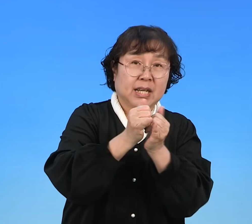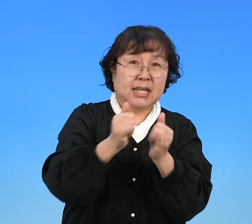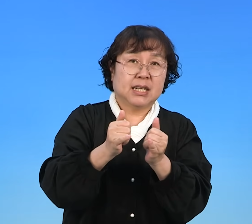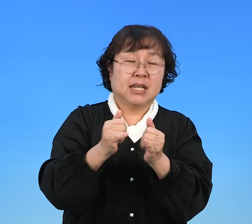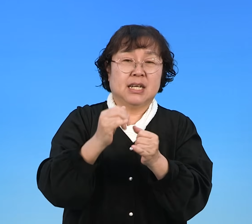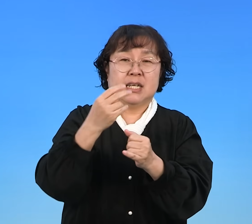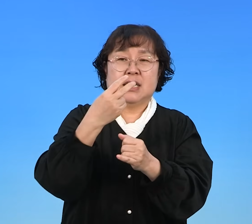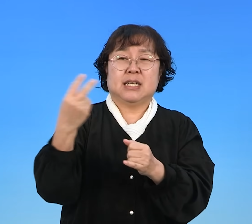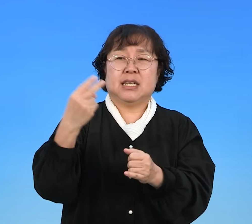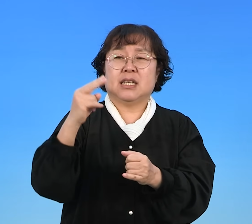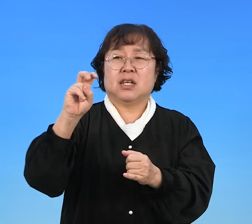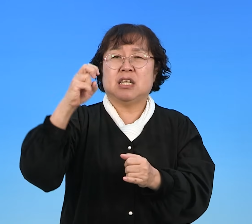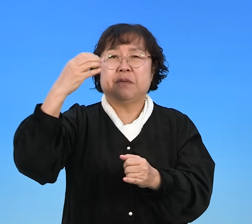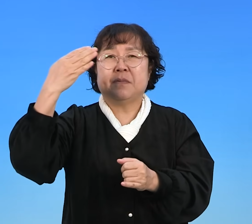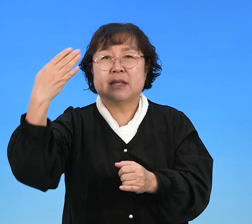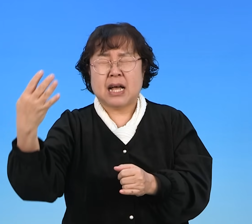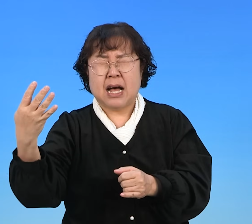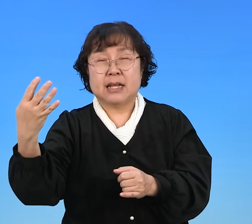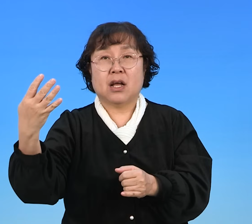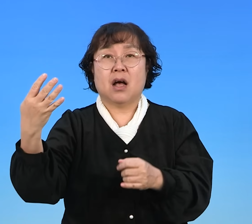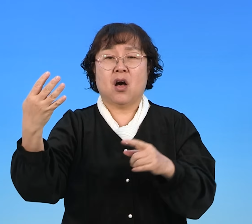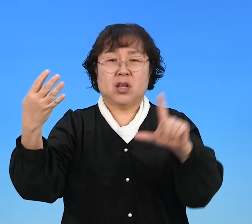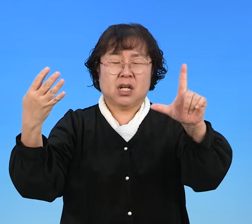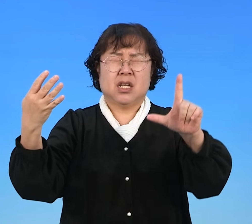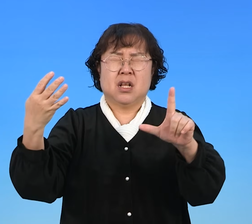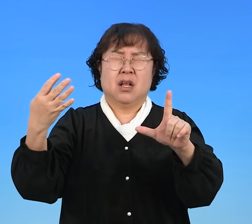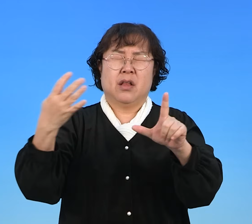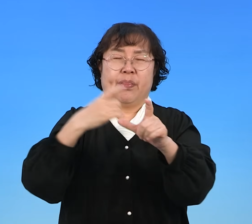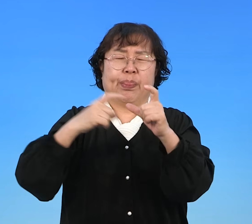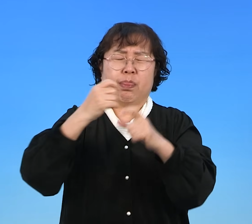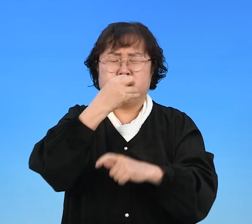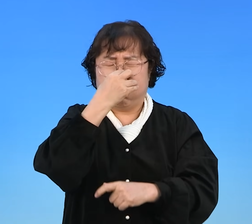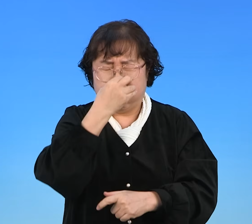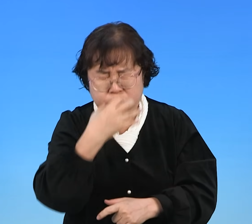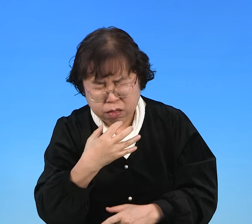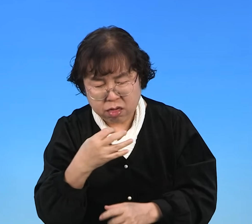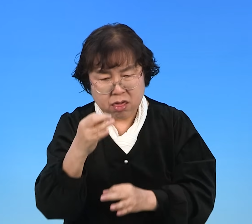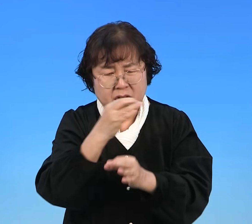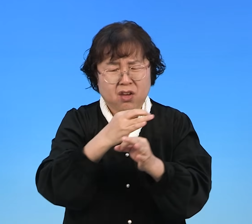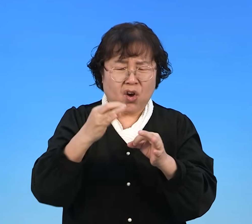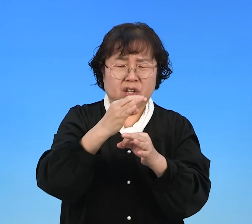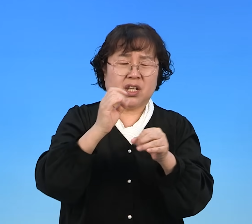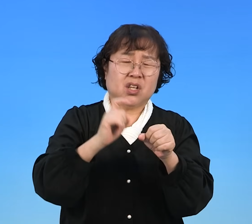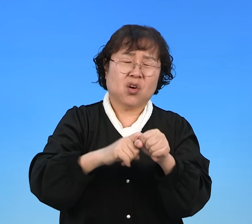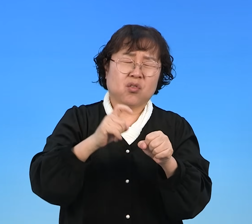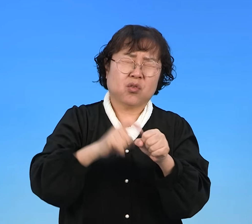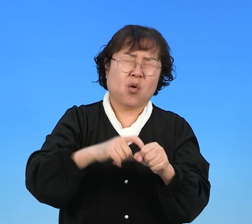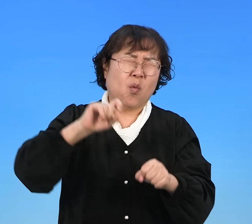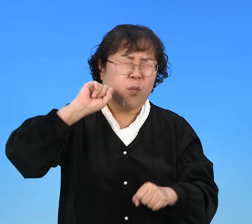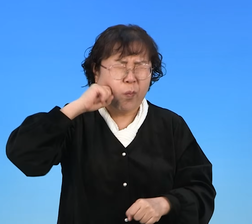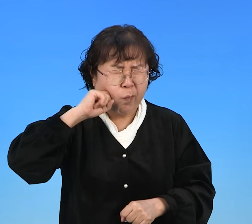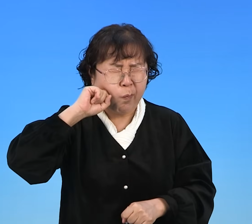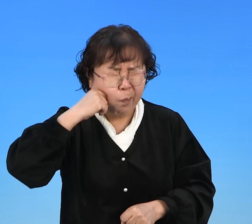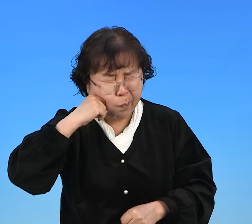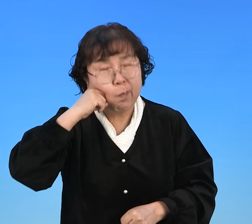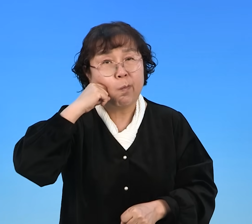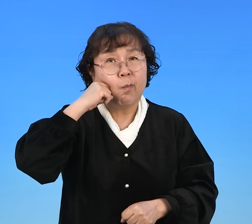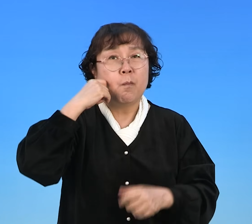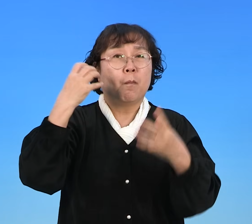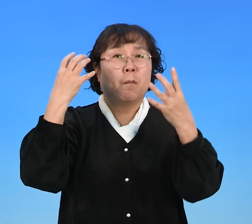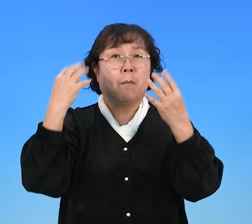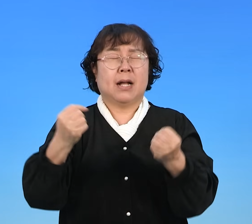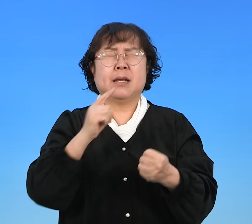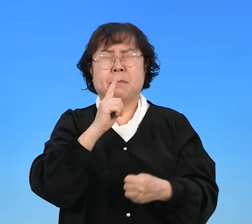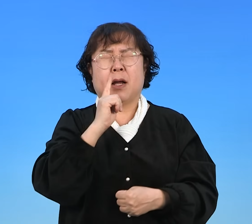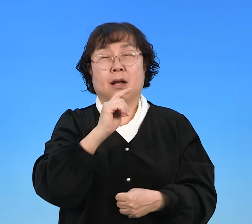이제 내년은 더 이제 힘들다, 경제적으로 특히 이제 이게 보통 문제가 아니라는 그런 전망들을